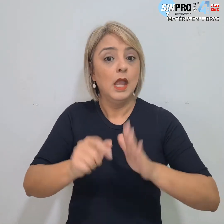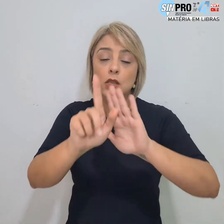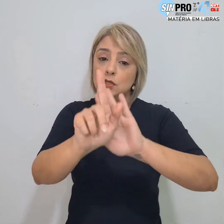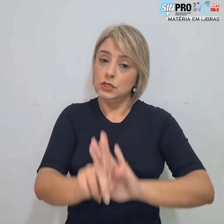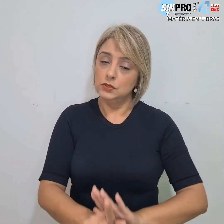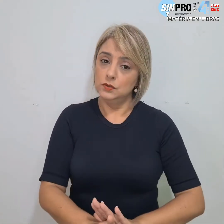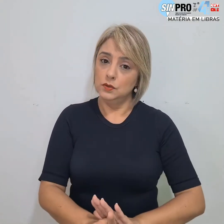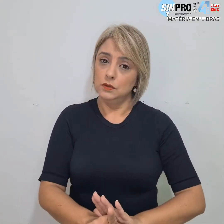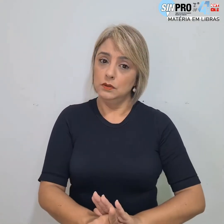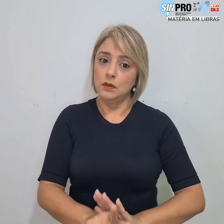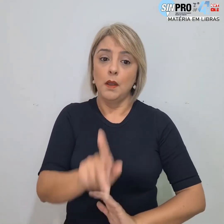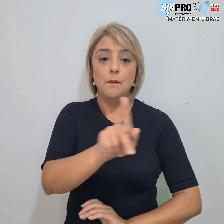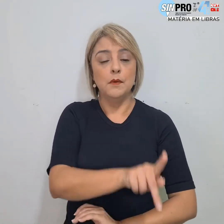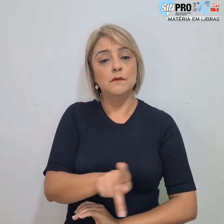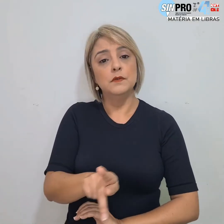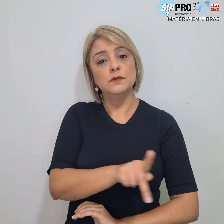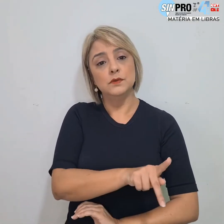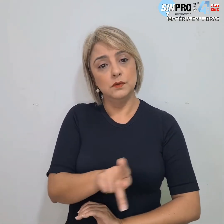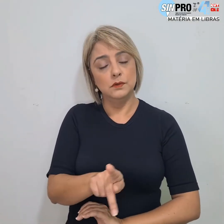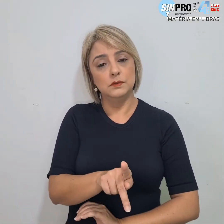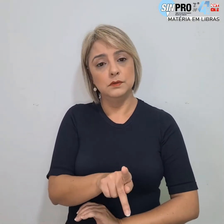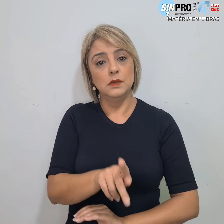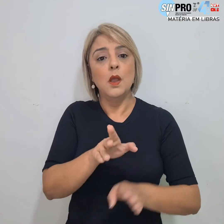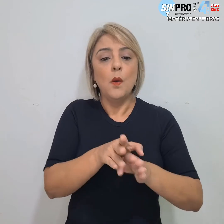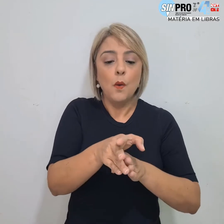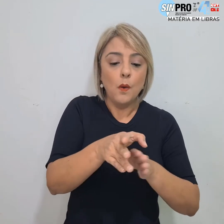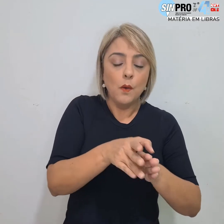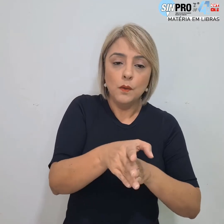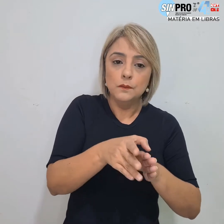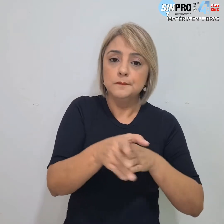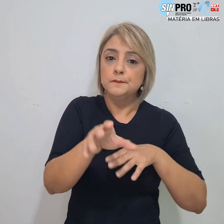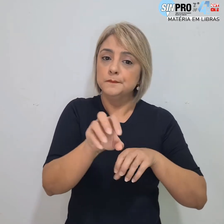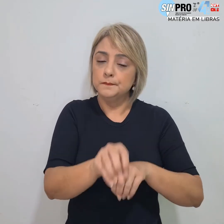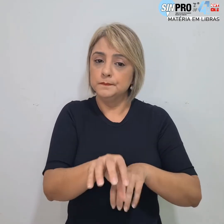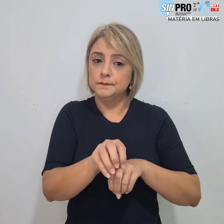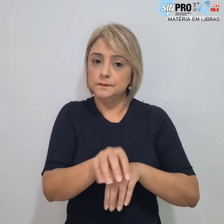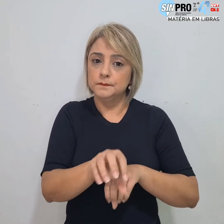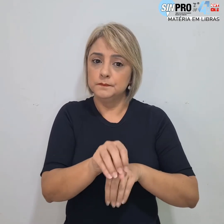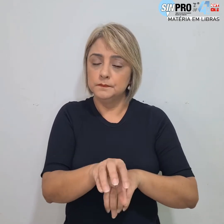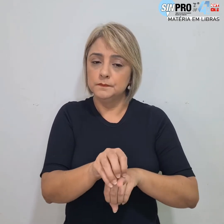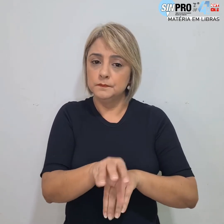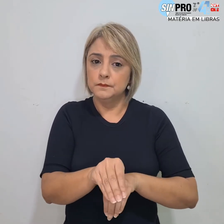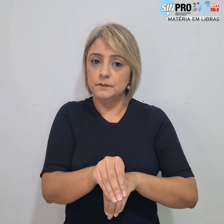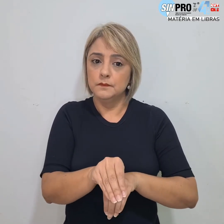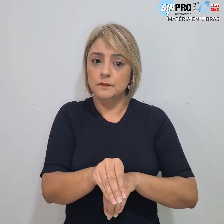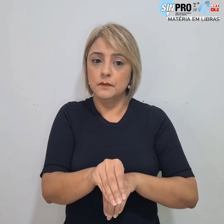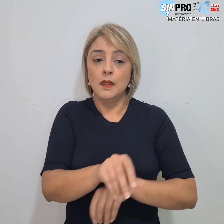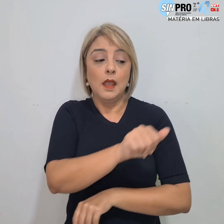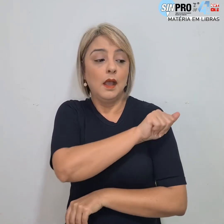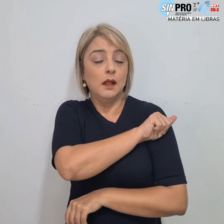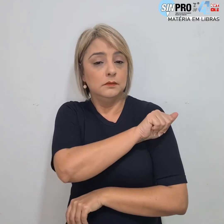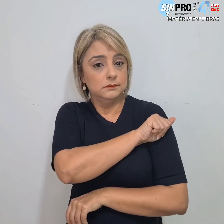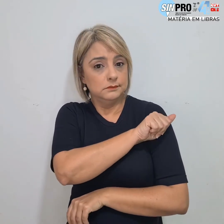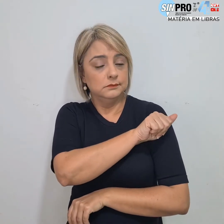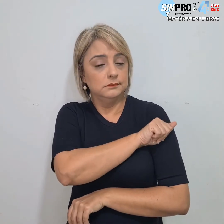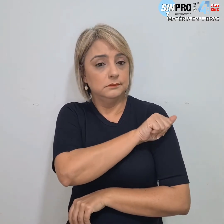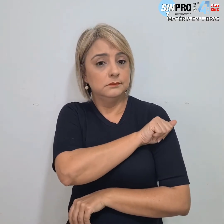gestores, professores, orientadores educacionais, estudantes,